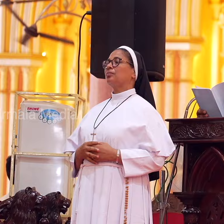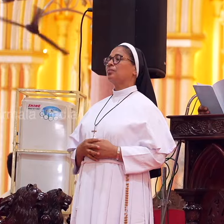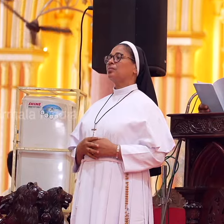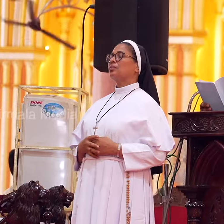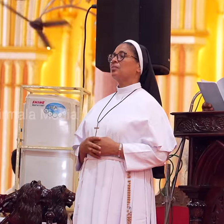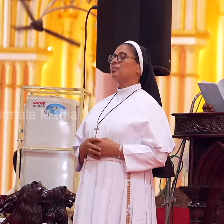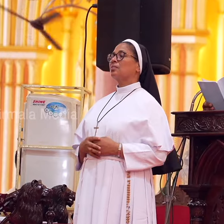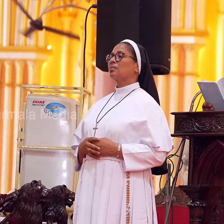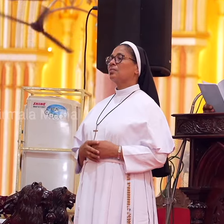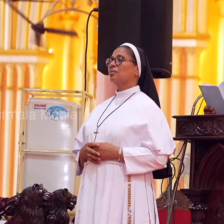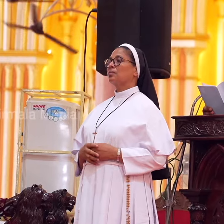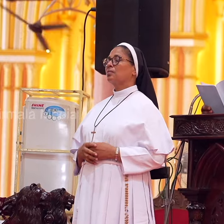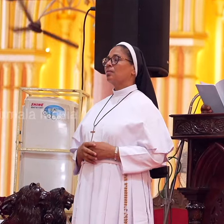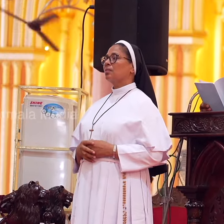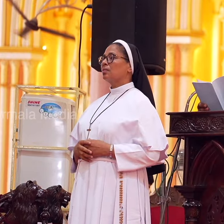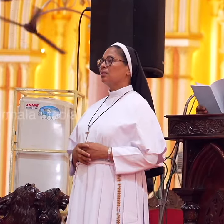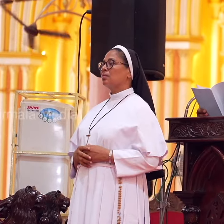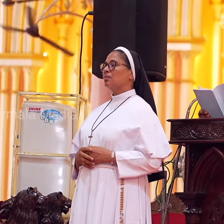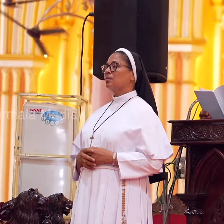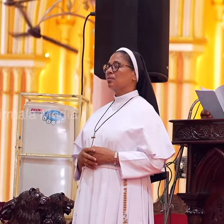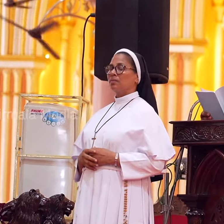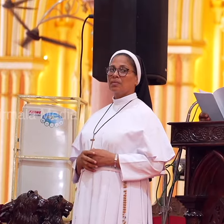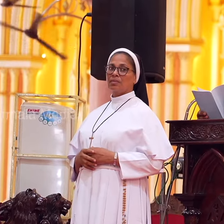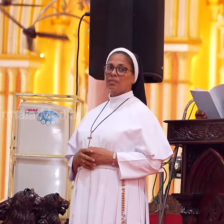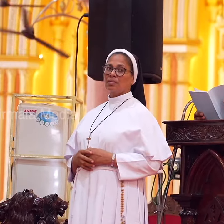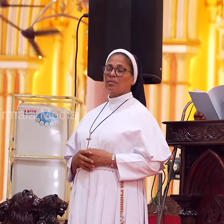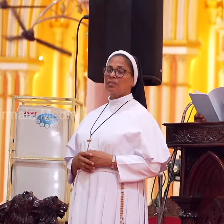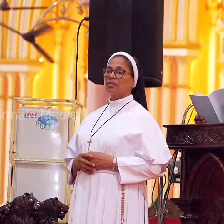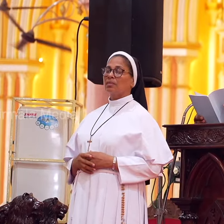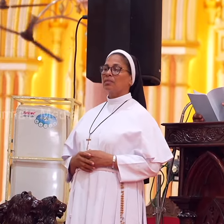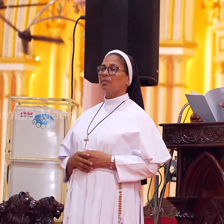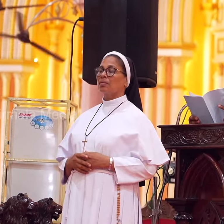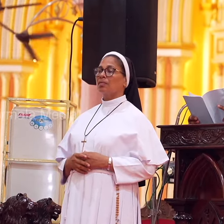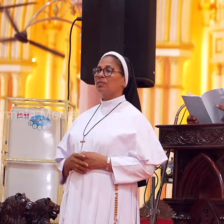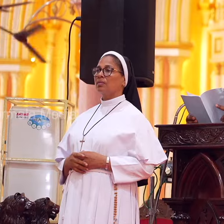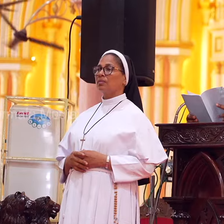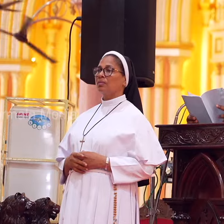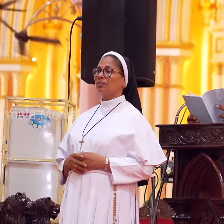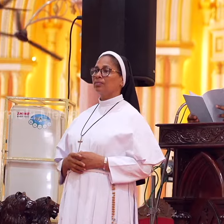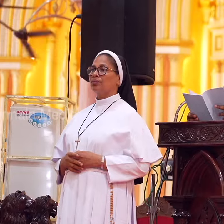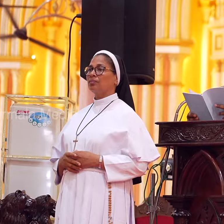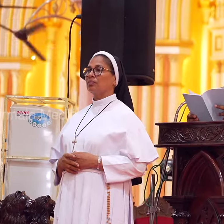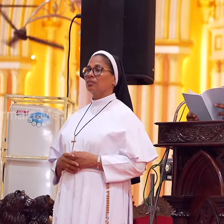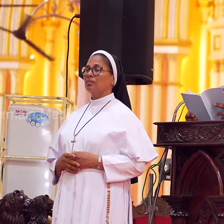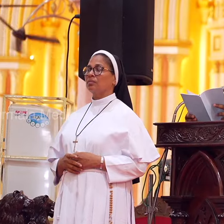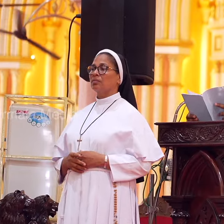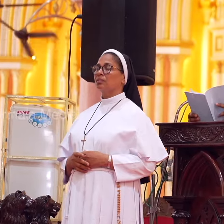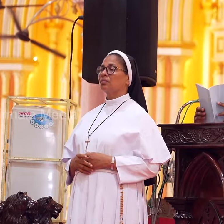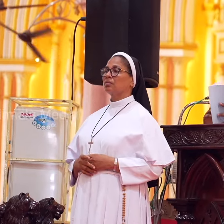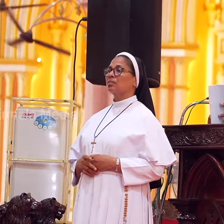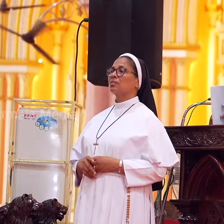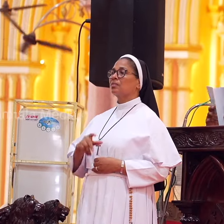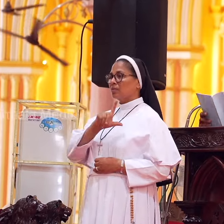നല്ല ഇടയനായ അങ്ങയെപ്പോലെ അജഗണത്തിന് വേണ്ടി ആത്മാർപ്പണം ചെയ്യാനും അങ്ങയുടെ ജീവൻ സമൃദ്ധമായി